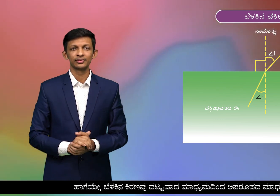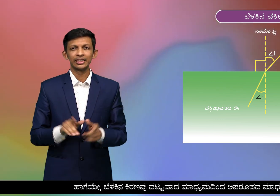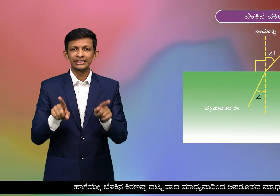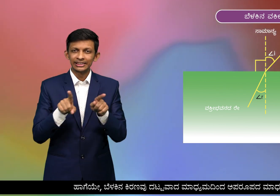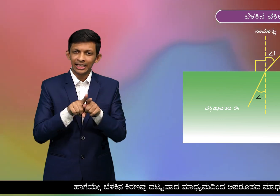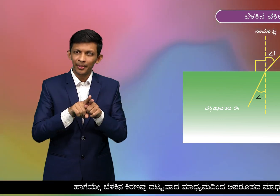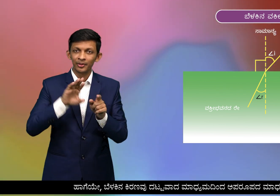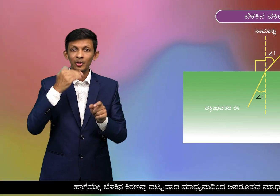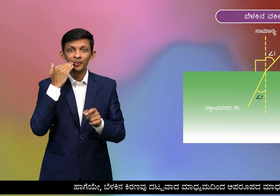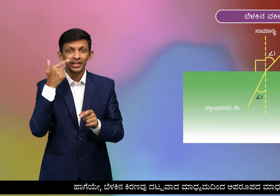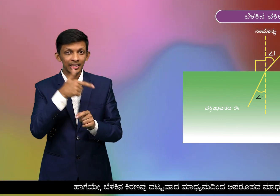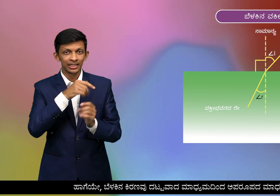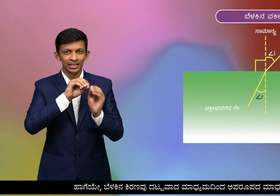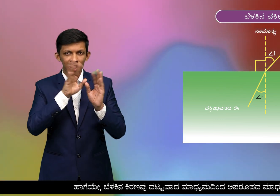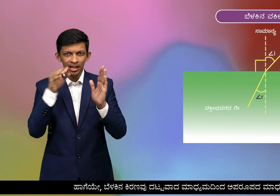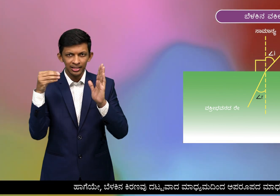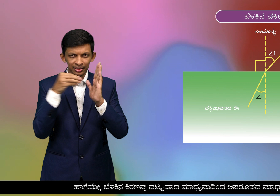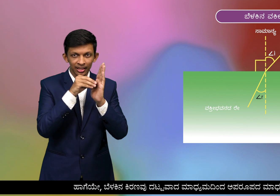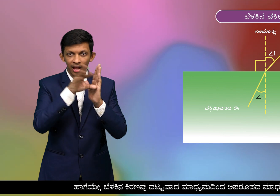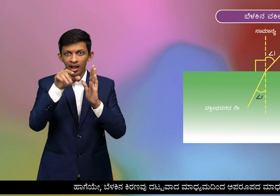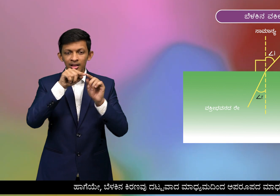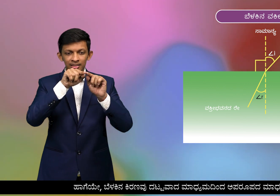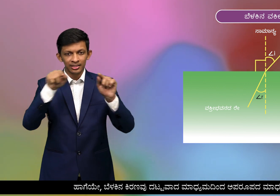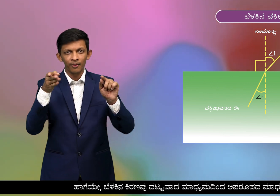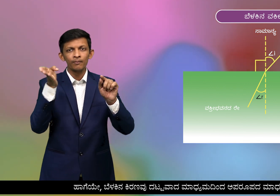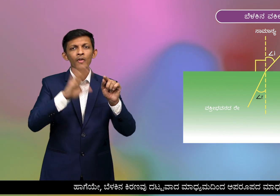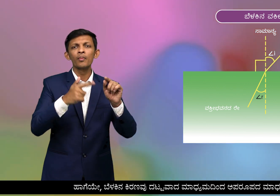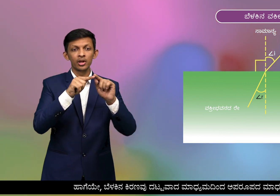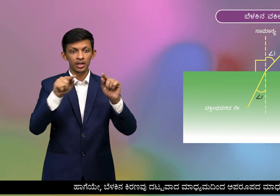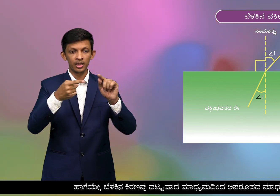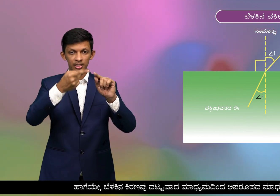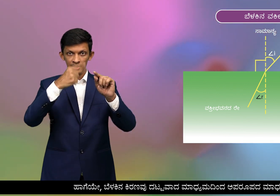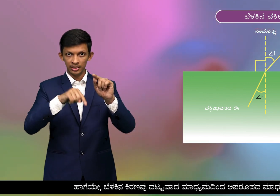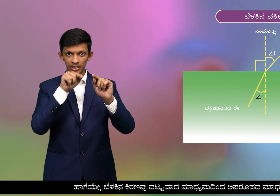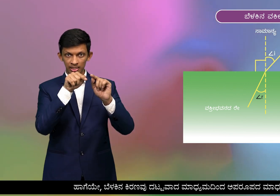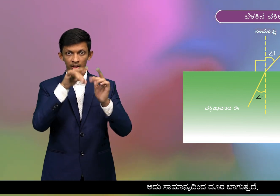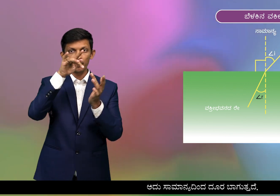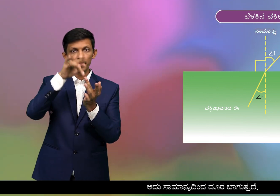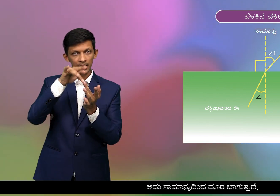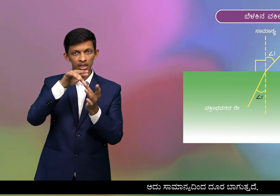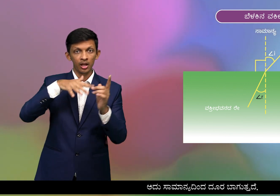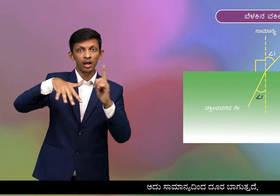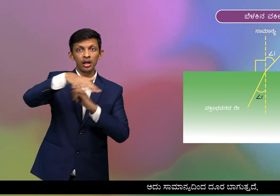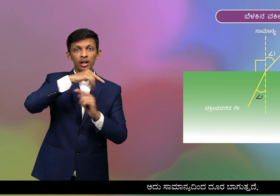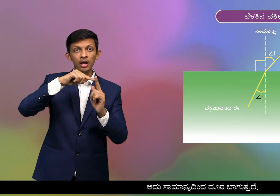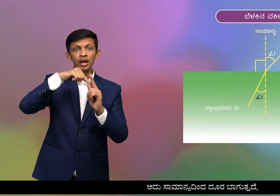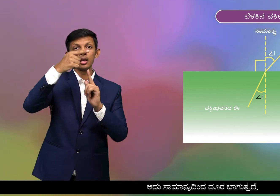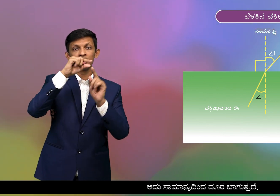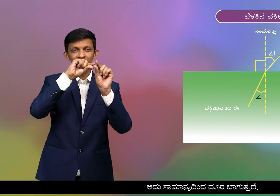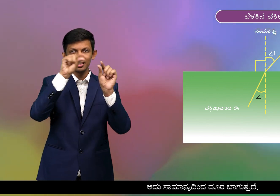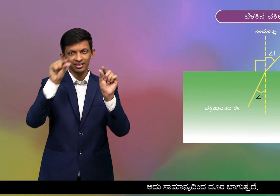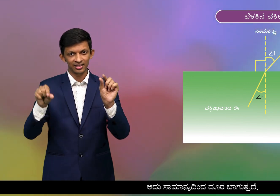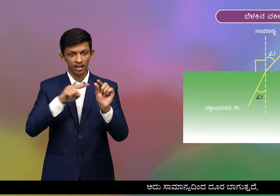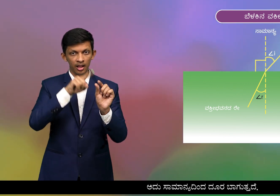ಹಾಗಿಯೆ ಬಿಳಕಿನ ಕಿರಣವು ದಟ್ಟವಾದ ಮಾಧ್ಯಮದಿಂದ ಅಪರೂಪದ ಮಾಧ್ಯಮಕ್ಕೆ ಹೋದಾಗ ಅದು ಸಾಮಾನ್ಯದಿಂದ